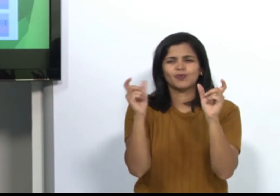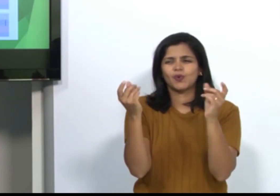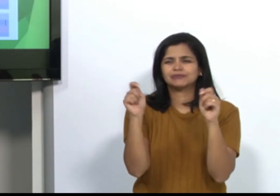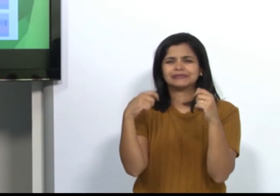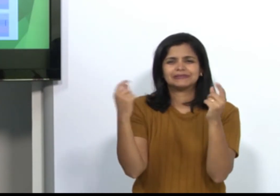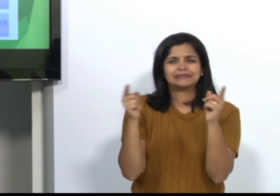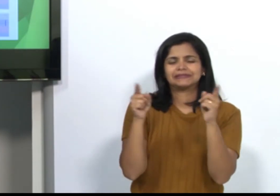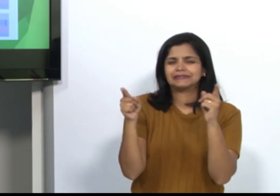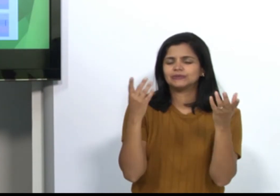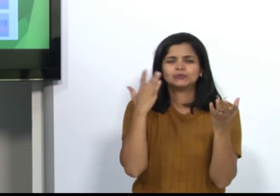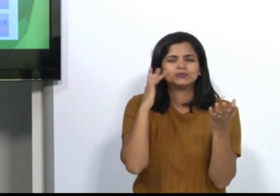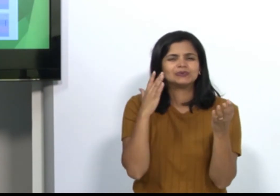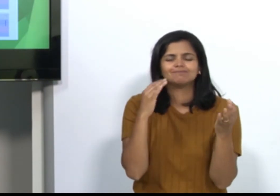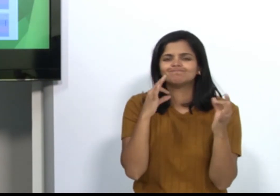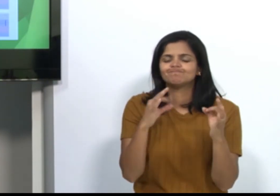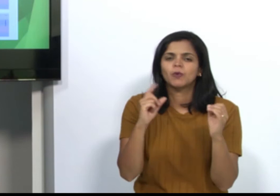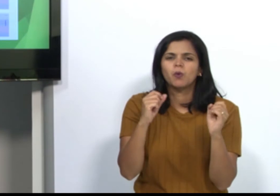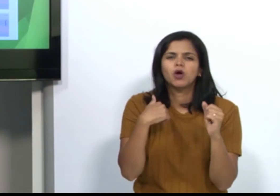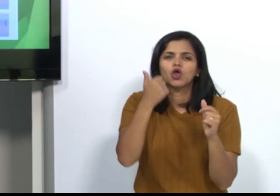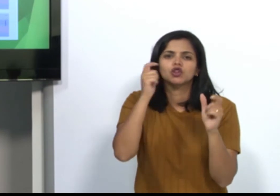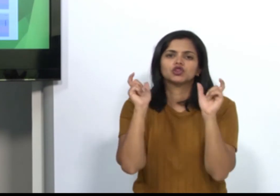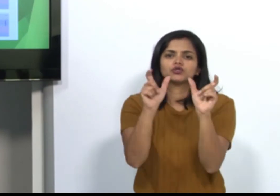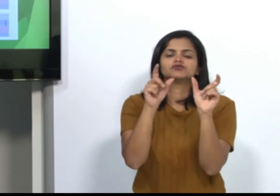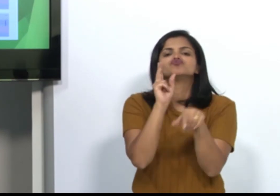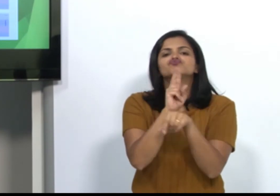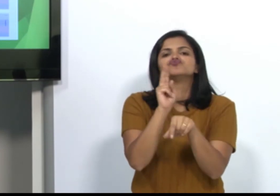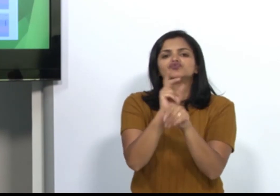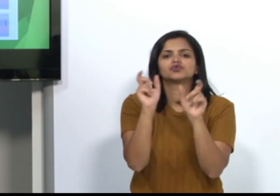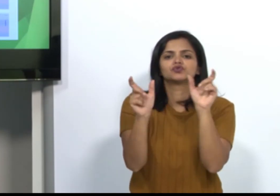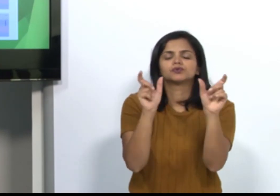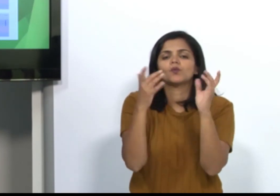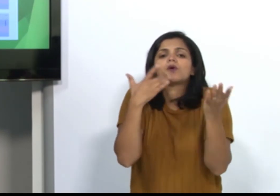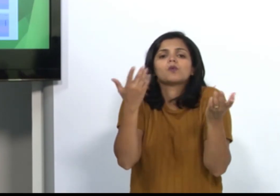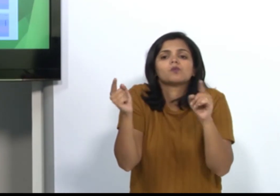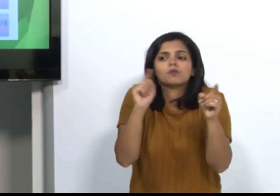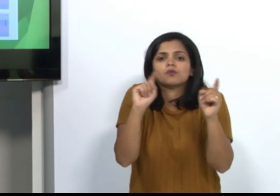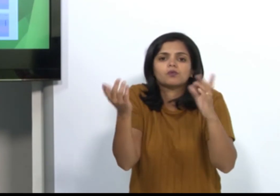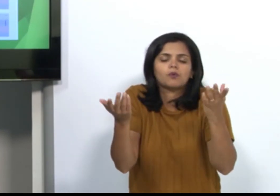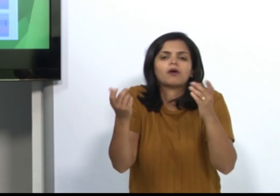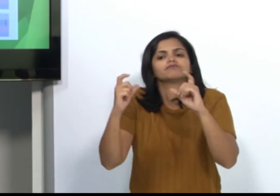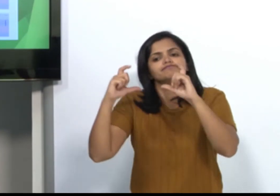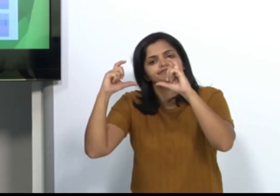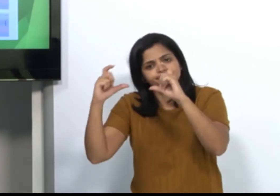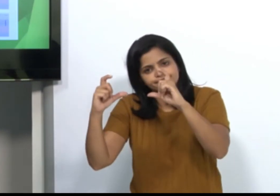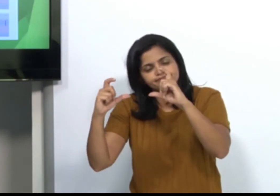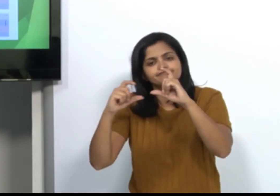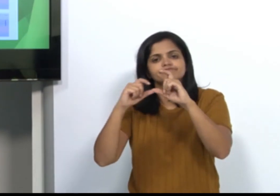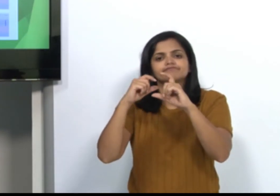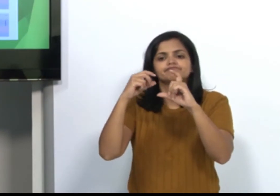que signifiquem esse sinal, coloquem este sinal aqui, ó, e a palavra no meio,